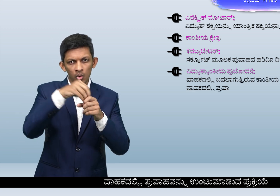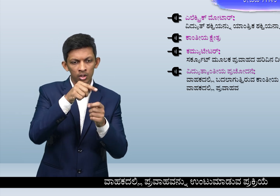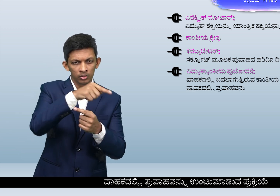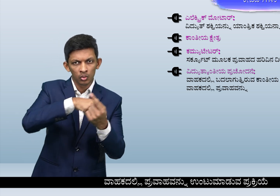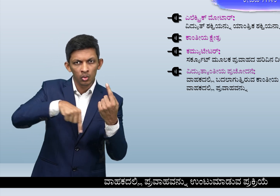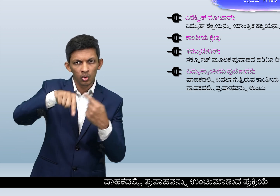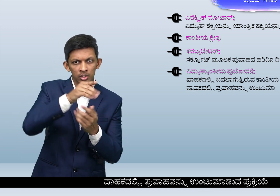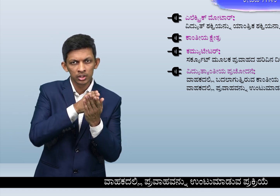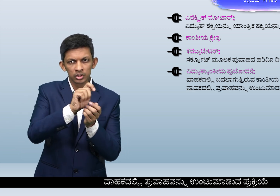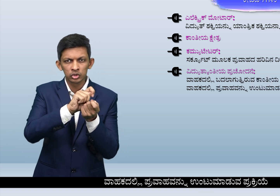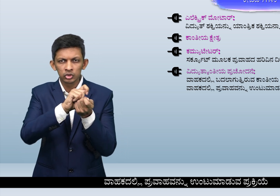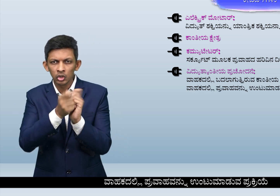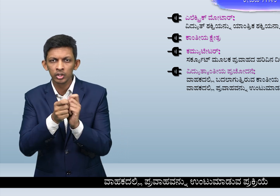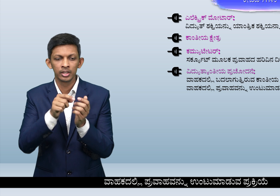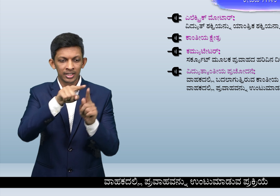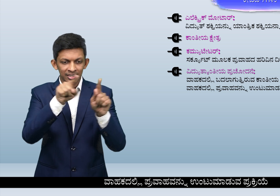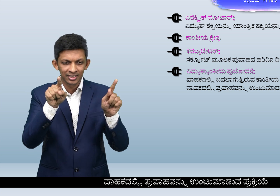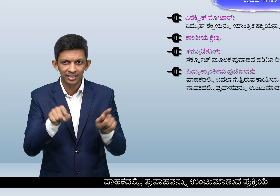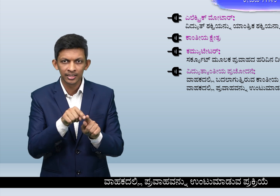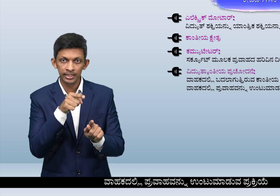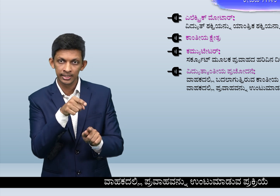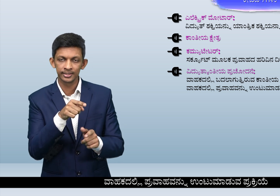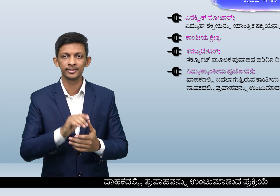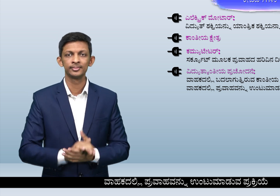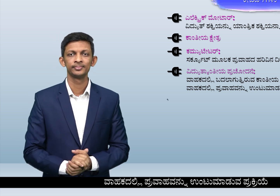ವಾಹನದಲ್ಲಿ ಪ್ರವಾಹವನ್ನು ಉಂಟುಮಾಡುವ ಪ್ರಕ್ರಿಯೆ.